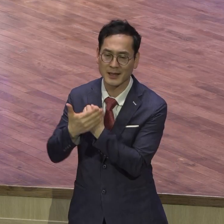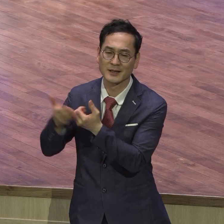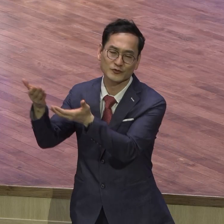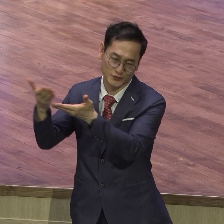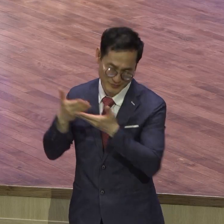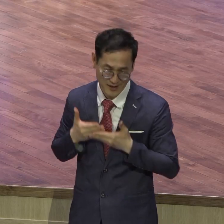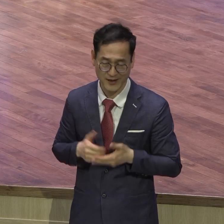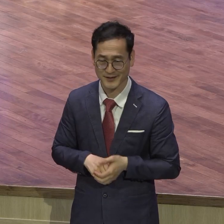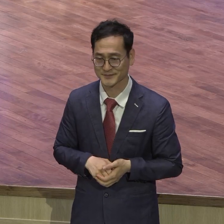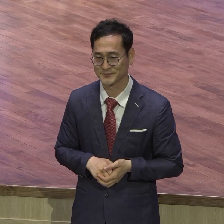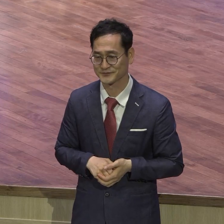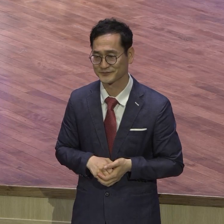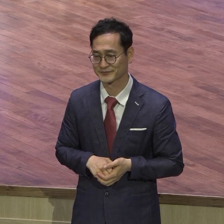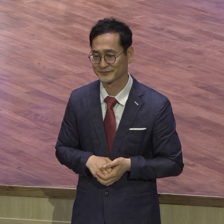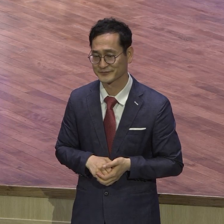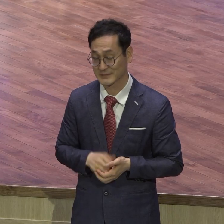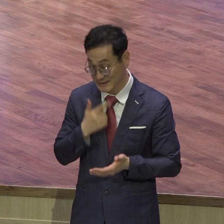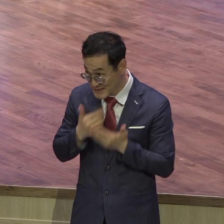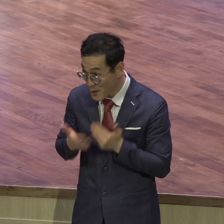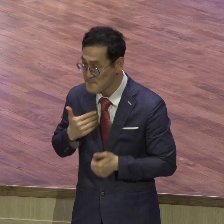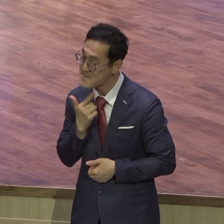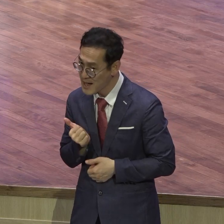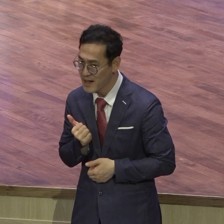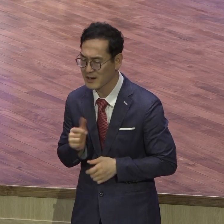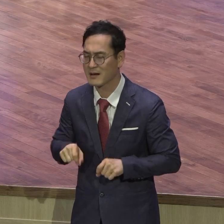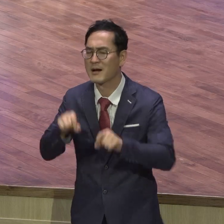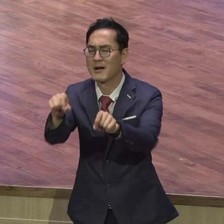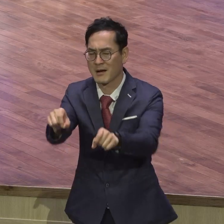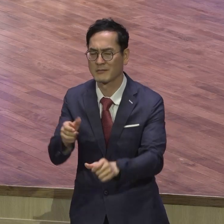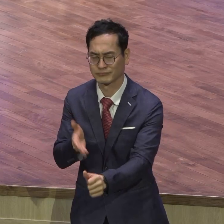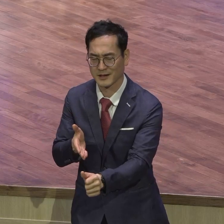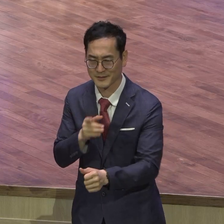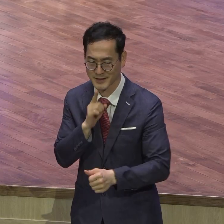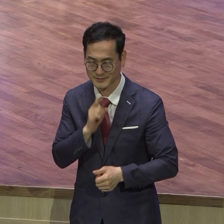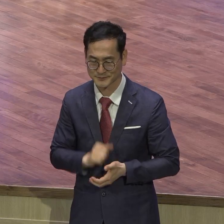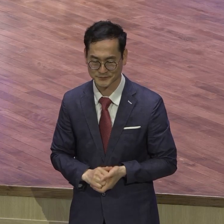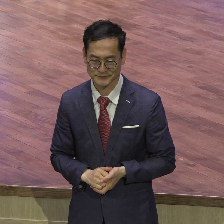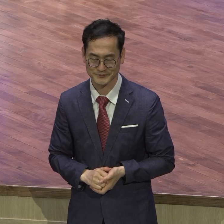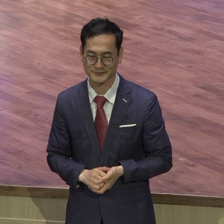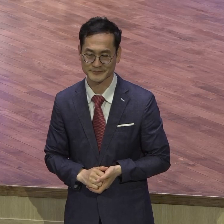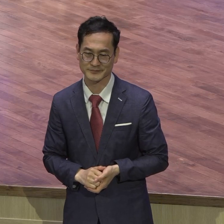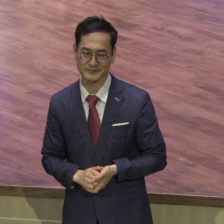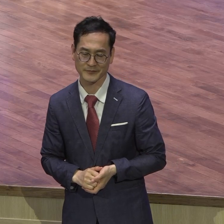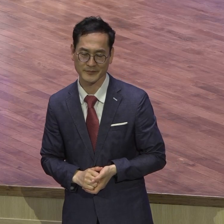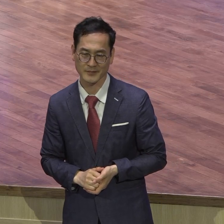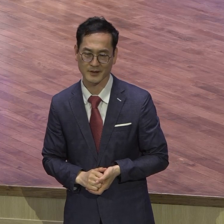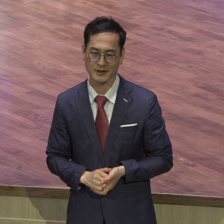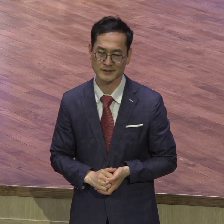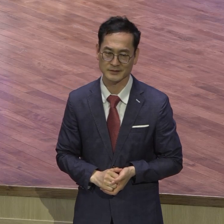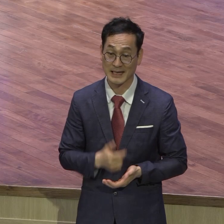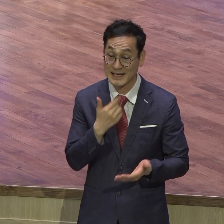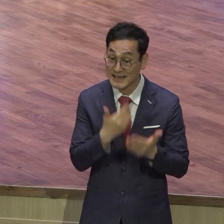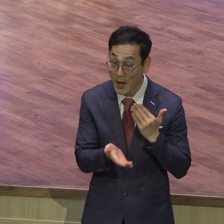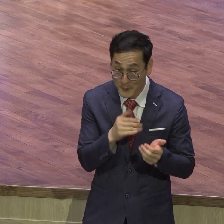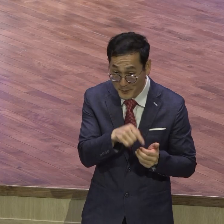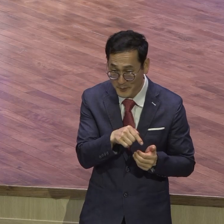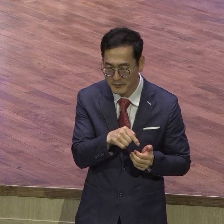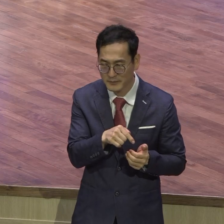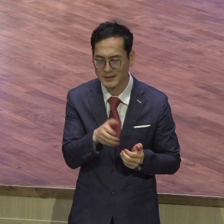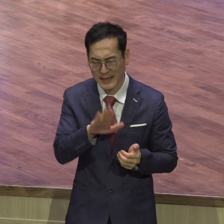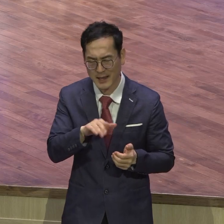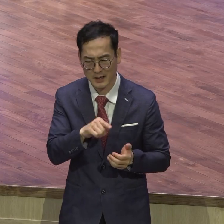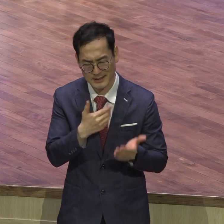하고 있는 거예요 그런데 또 한편으로는 처음 처음하니 처음에 대해 조심할 게 있어요